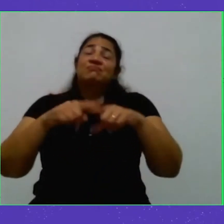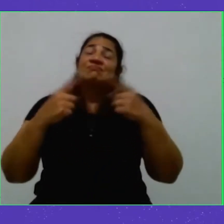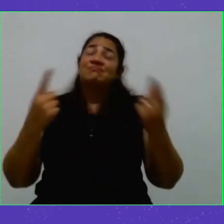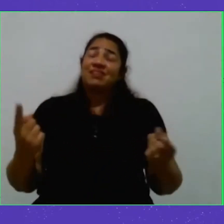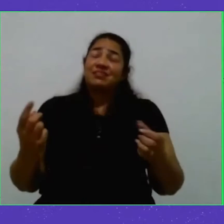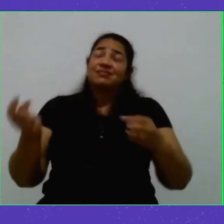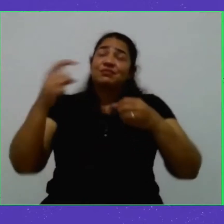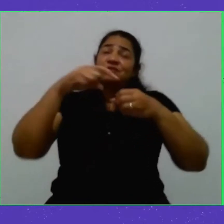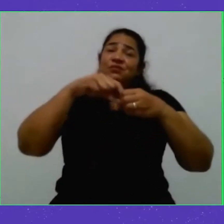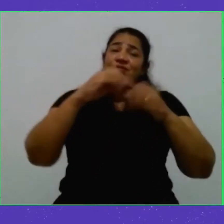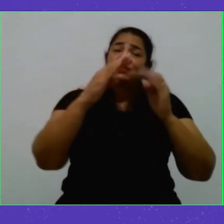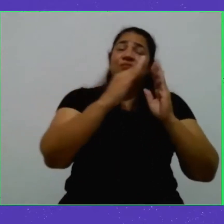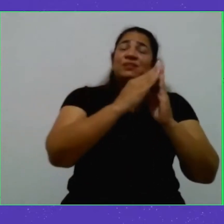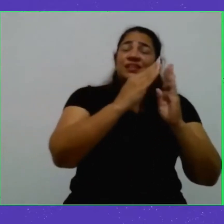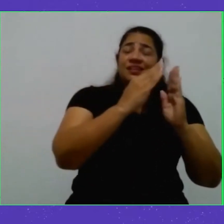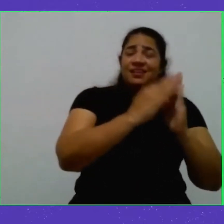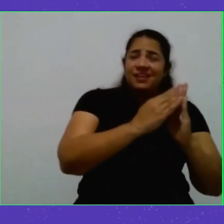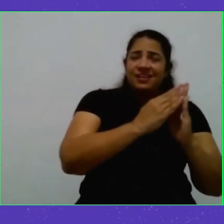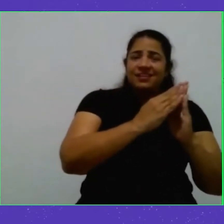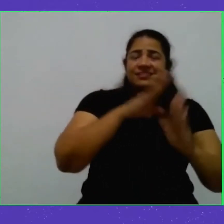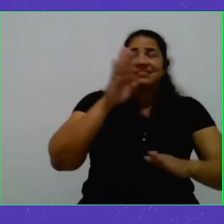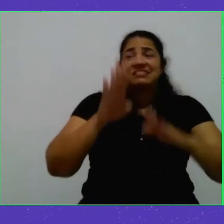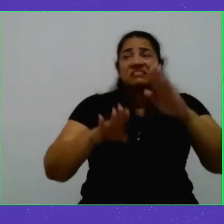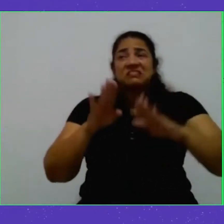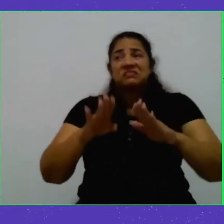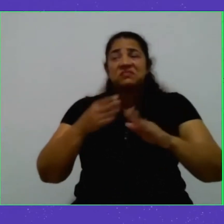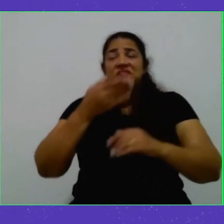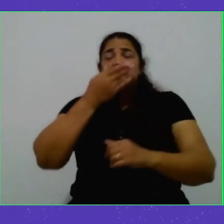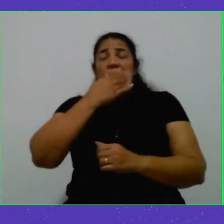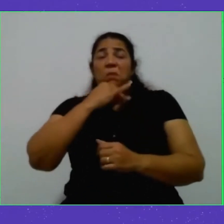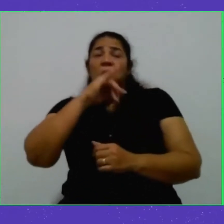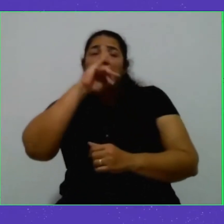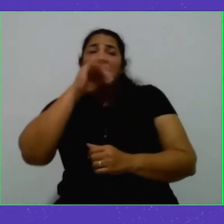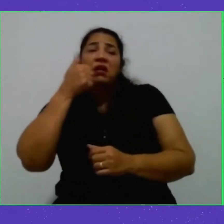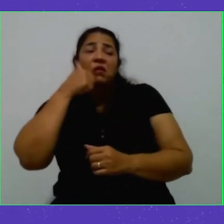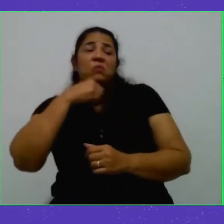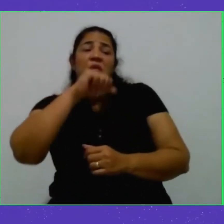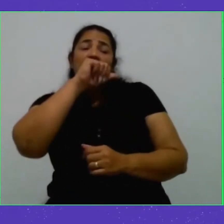com o cônjuge, com os pais, com os filhos,